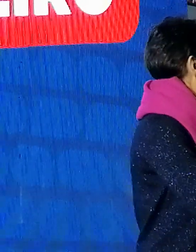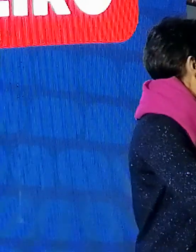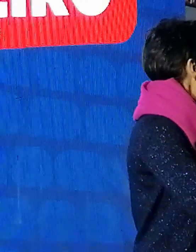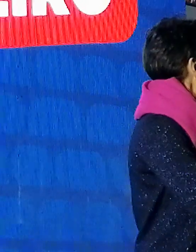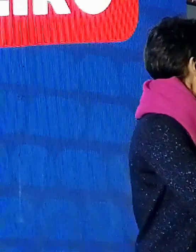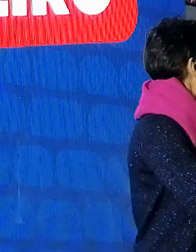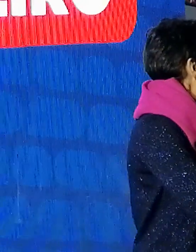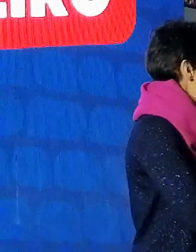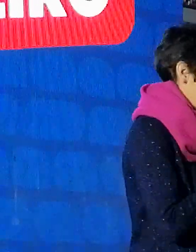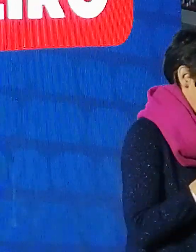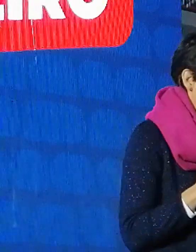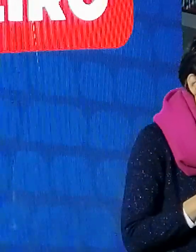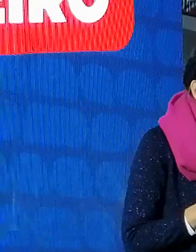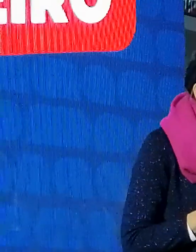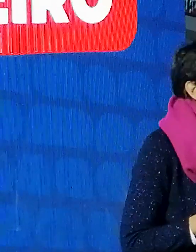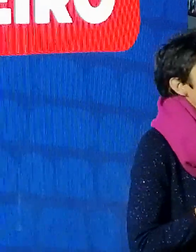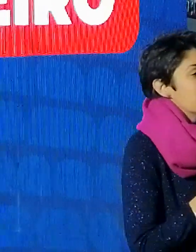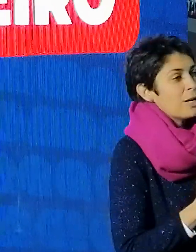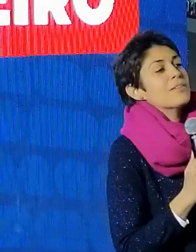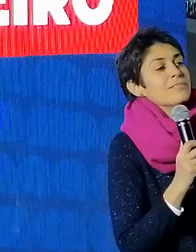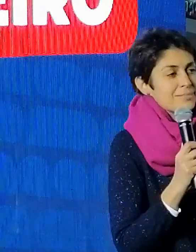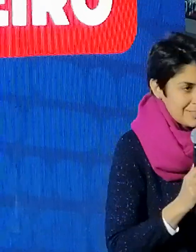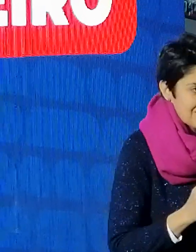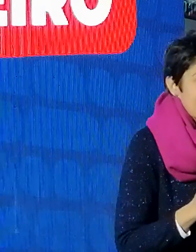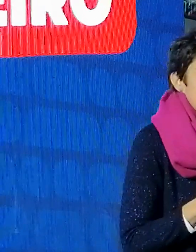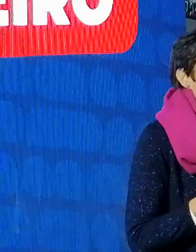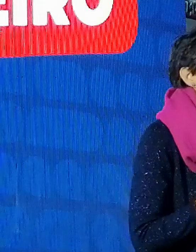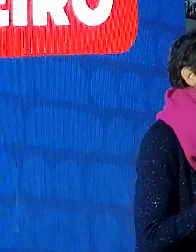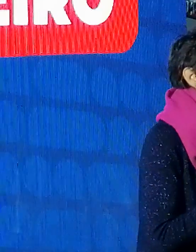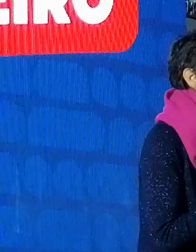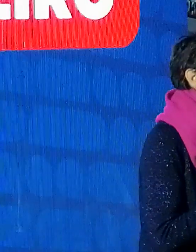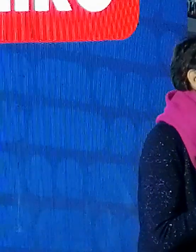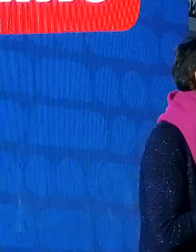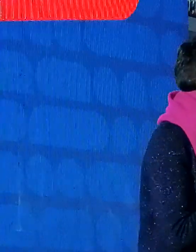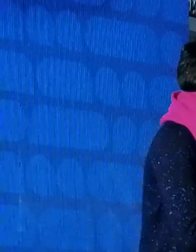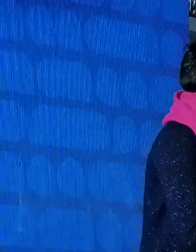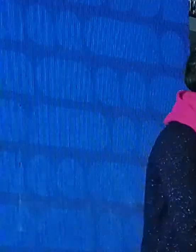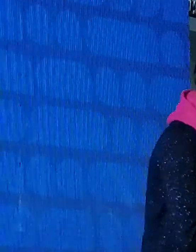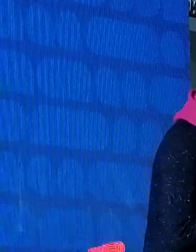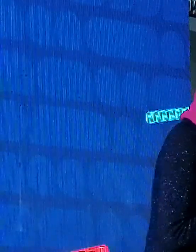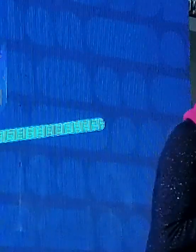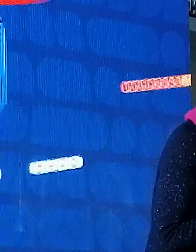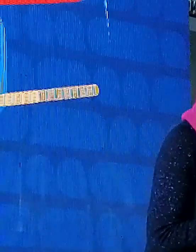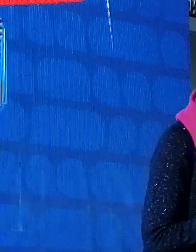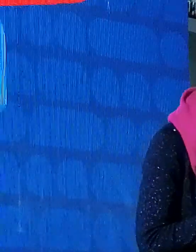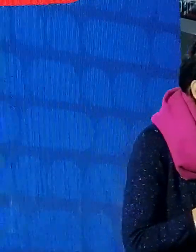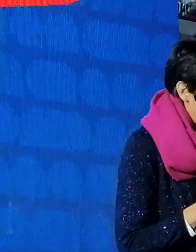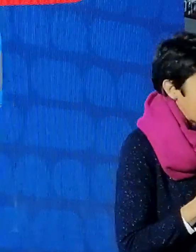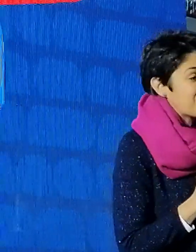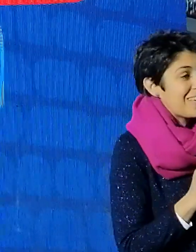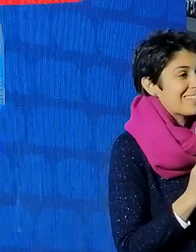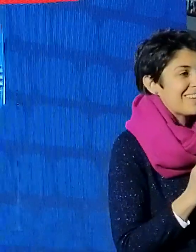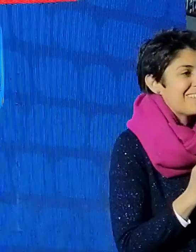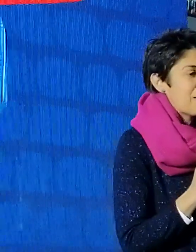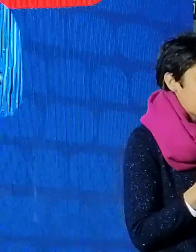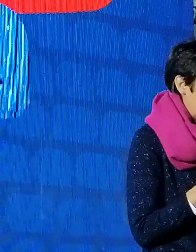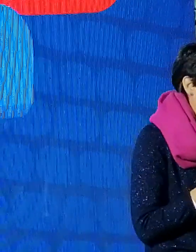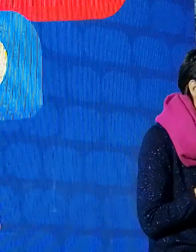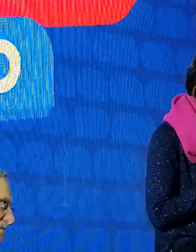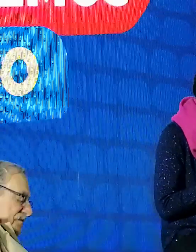¿Está ahí? Bien, bueno, les estaba agradeciendo a los compañeros y compañeras de convocatoria